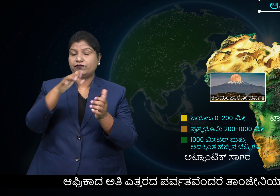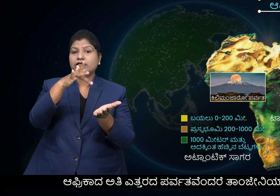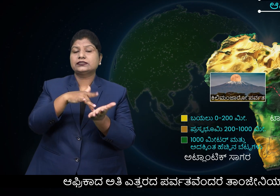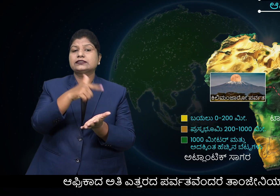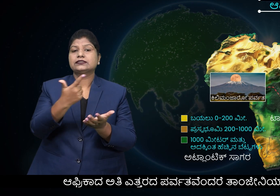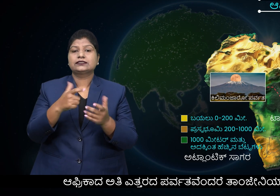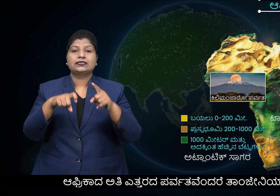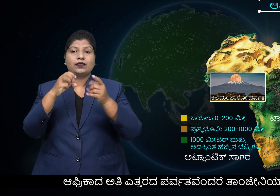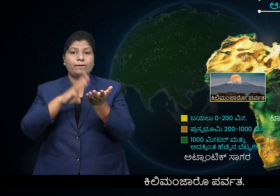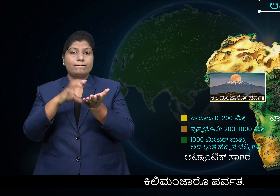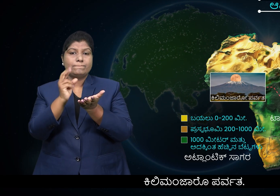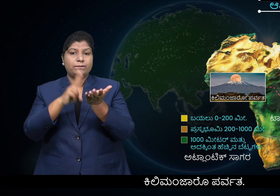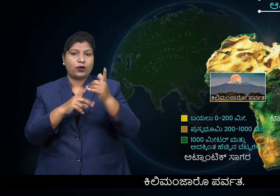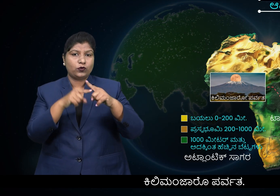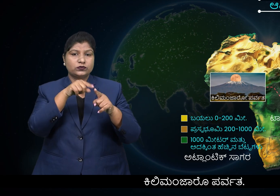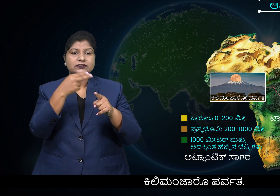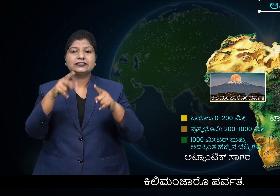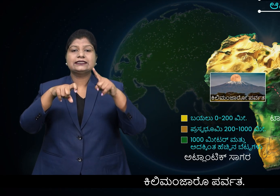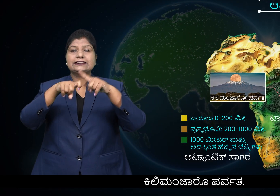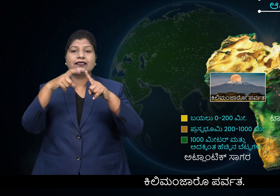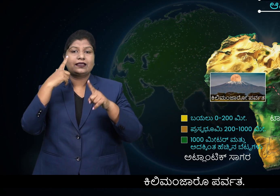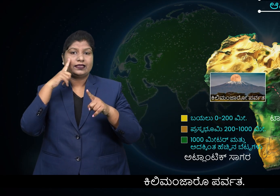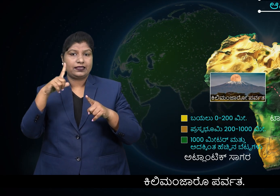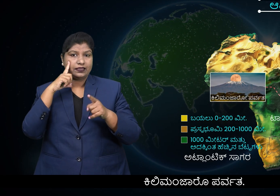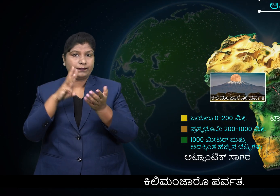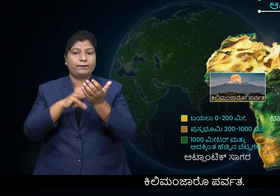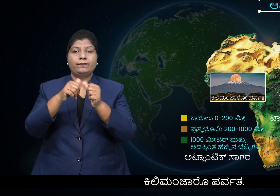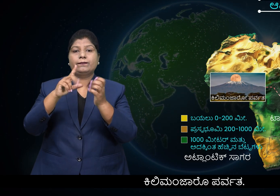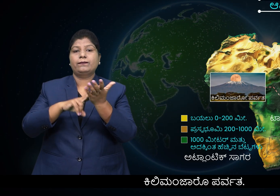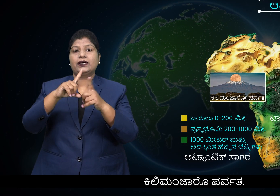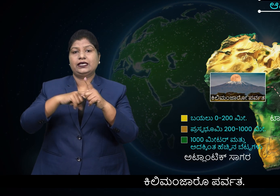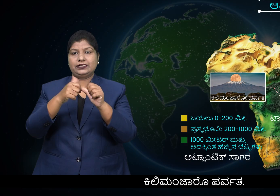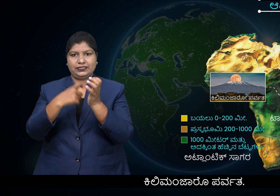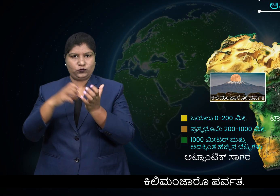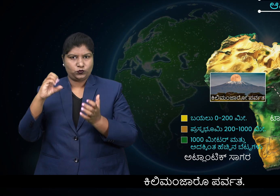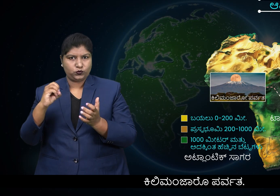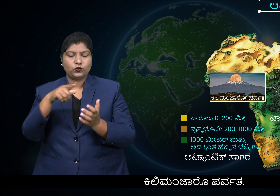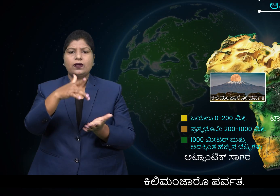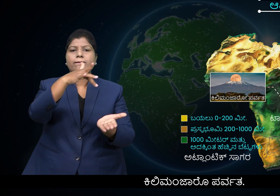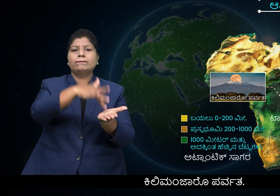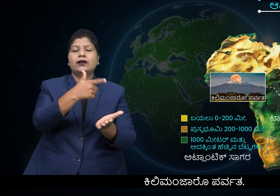ತಾಂಜೇನಿಯಾದಲ್ಲಿರುವ ಕಿಲಿಮಂಜಾರೋ ಪರ್ವತ.